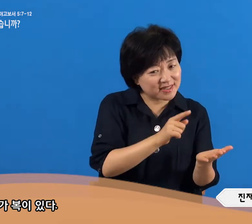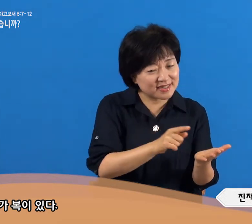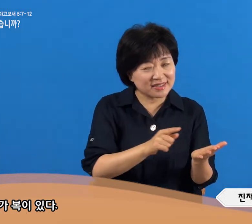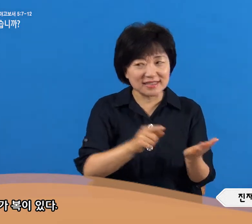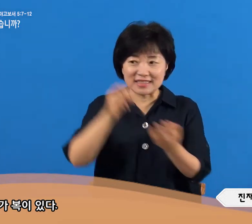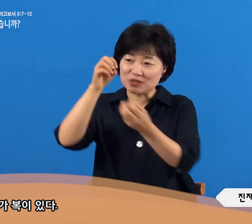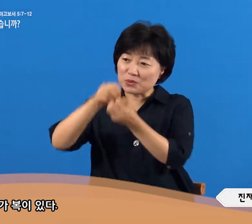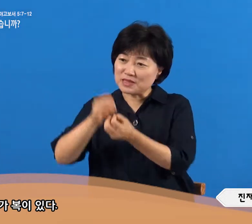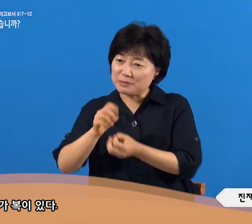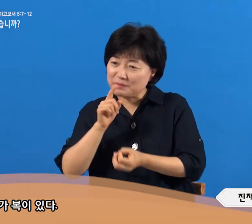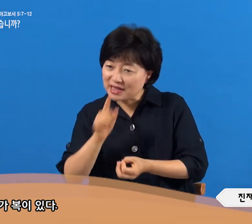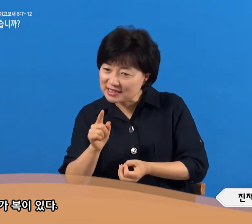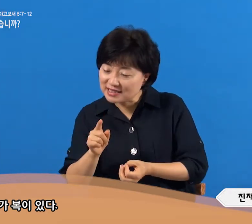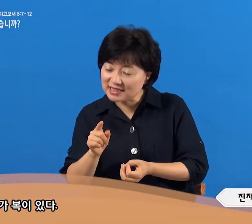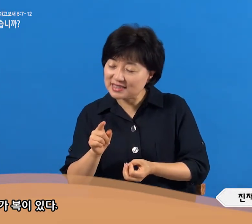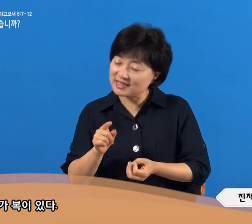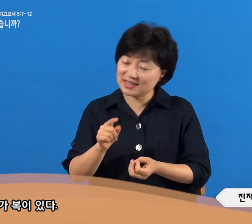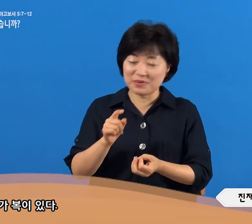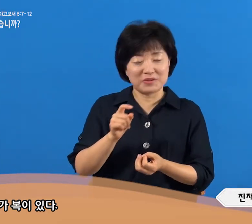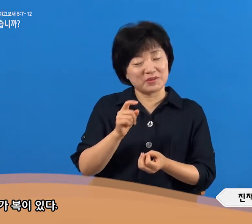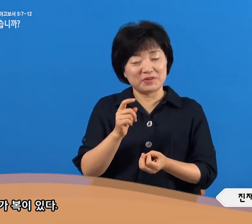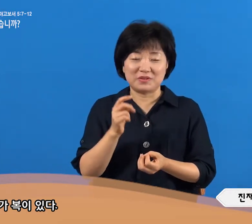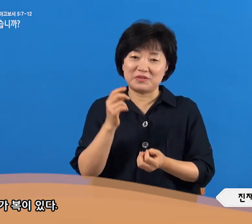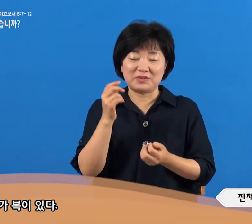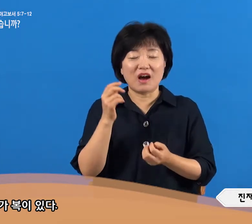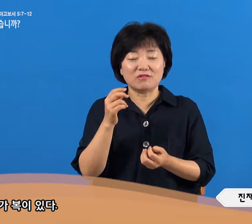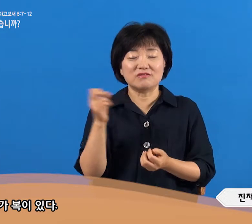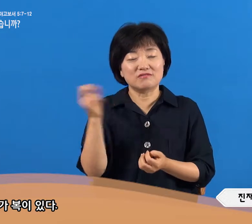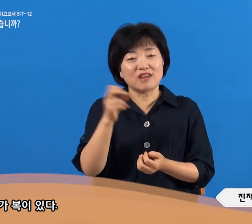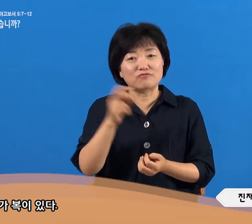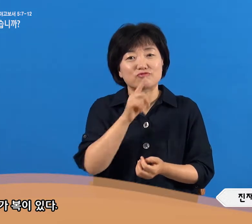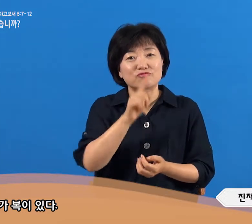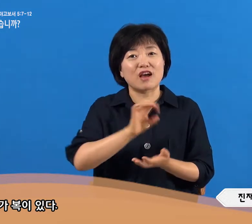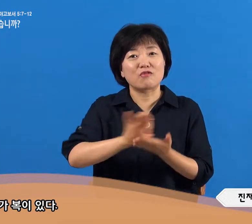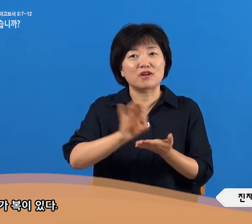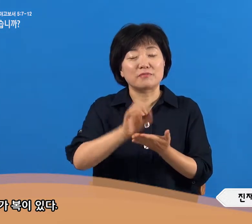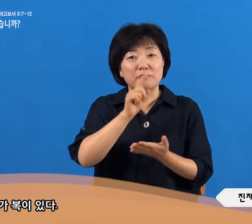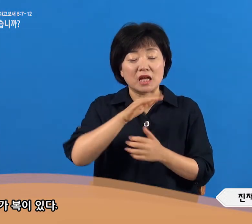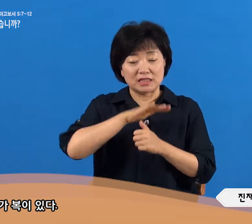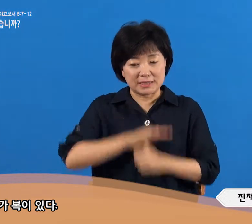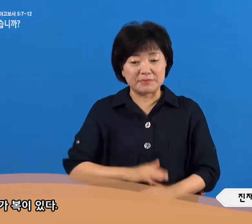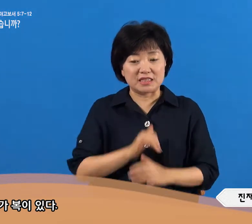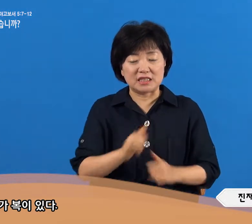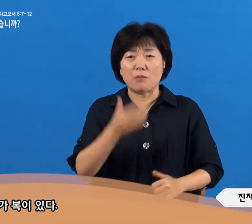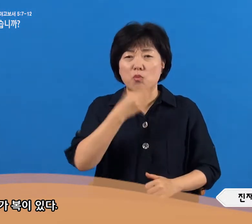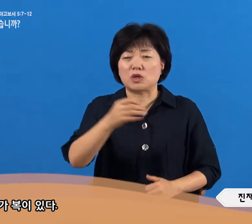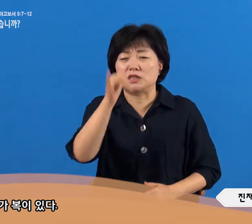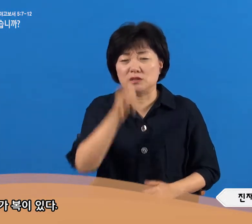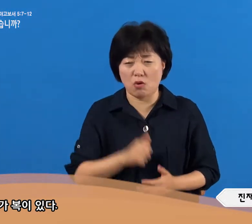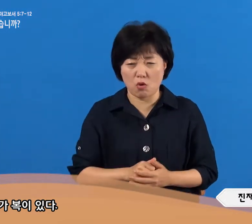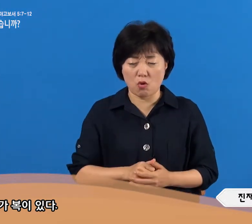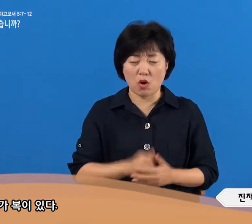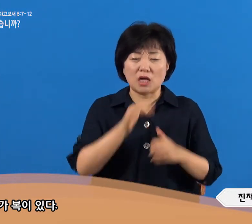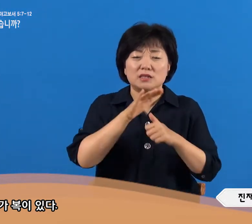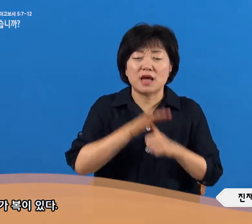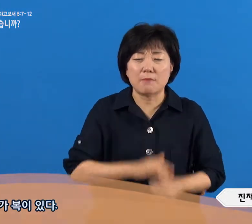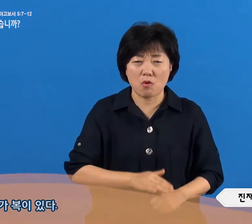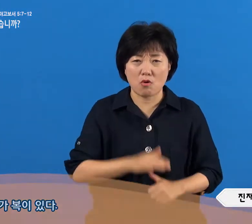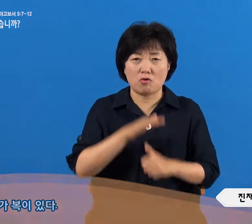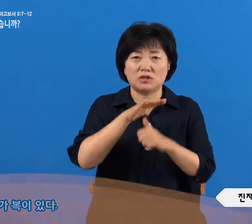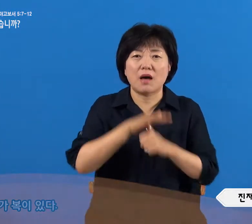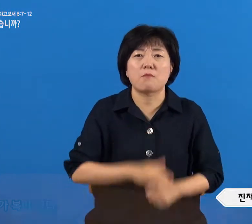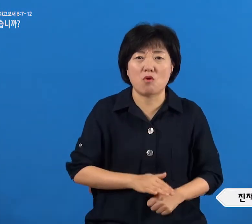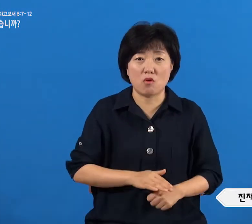분들이 혼동하면서 자주 사용하는 말이기도 합니다. 참는 자가 복이 있다잖아.